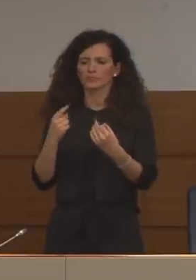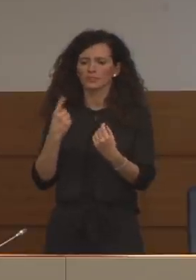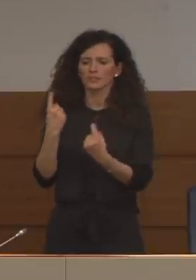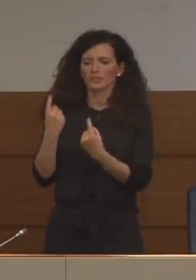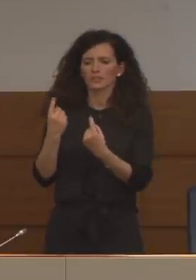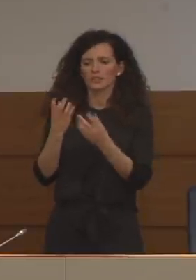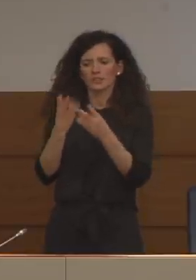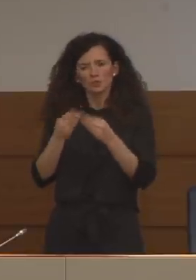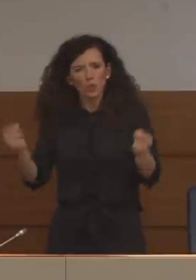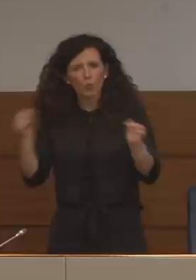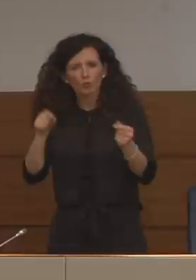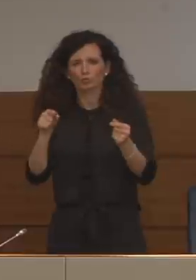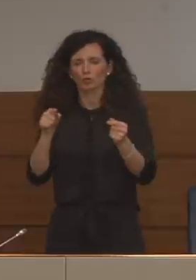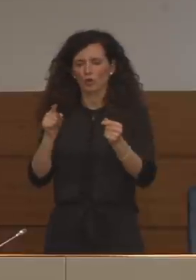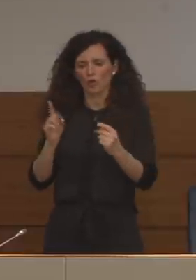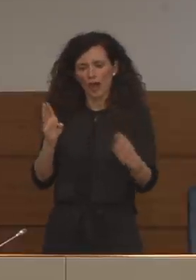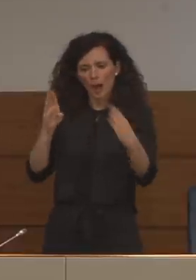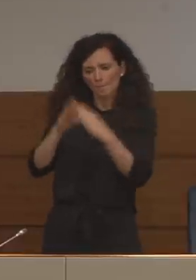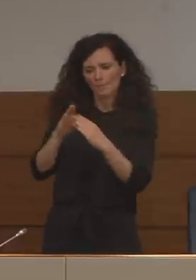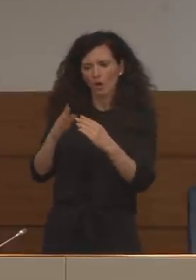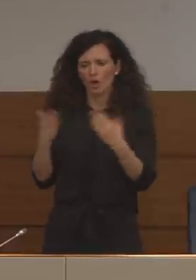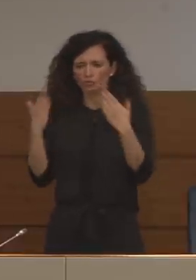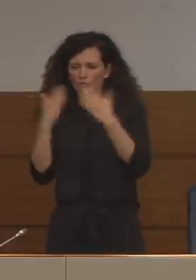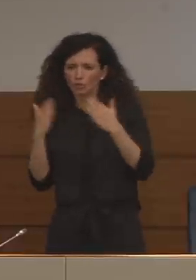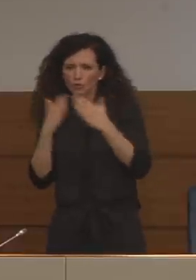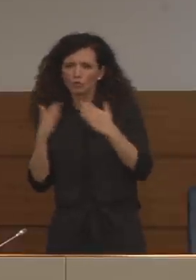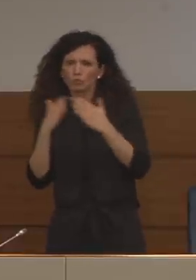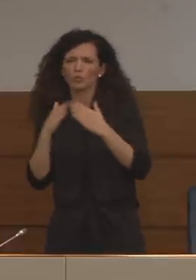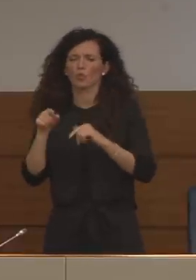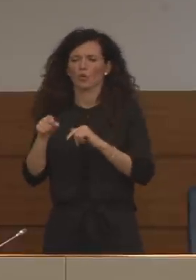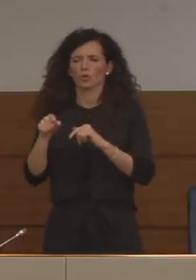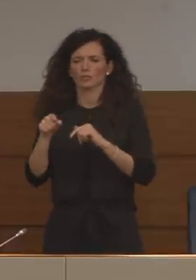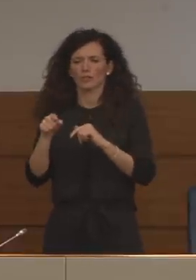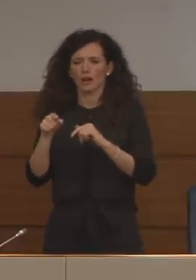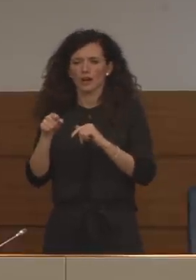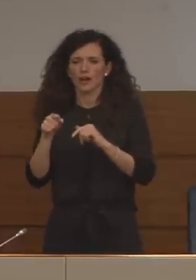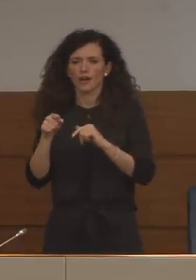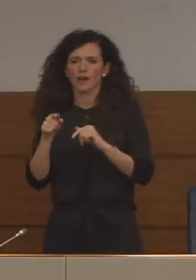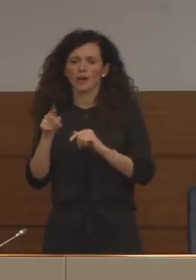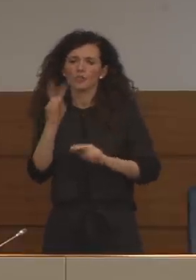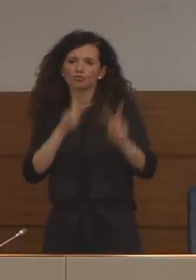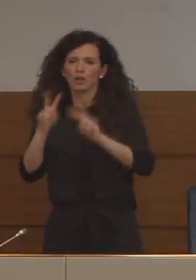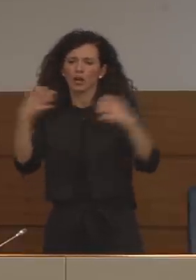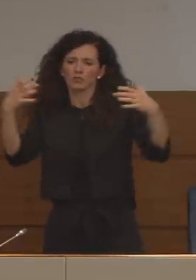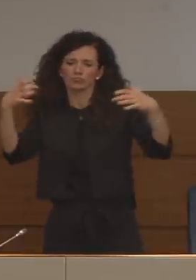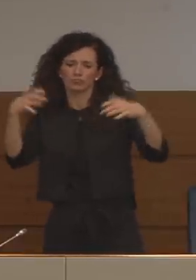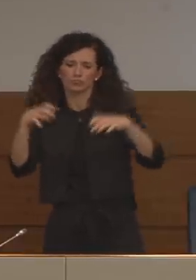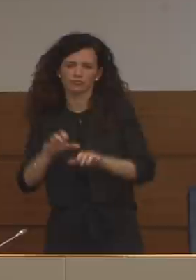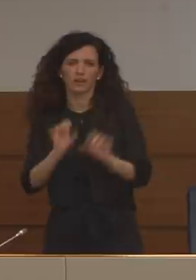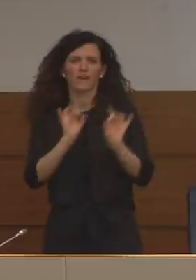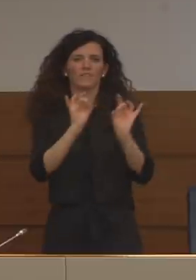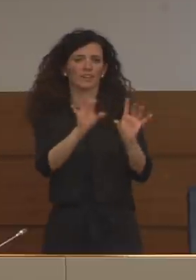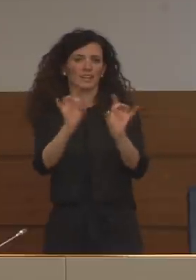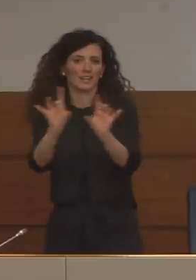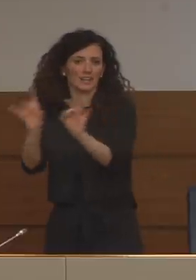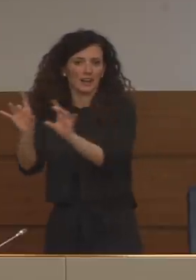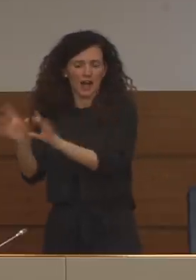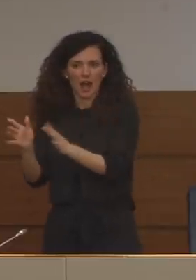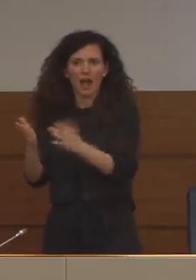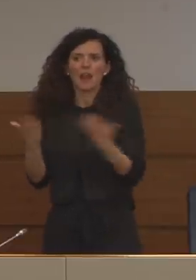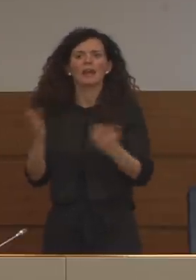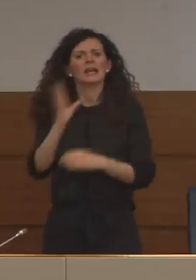sia mirati a inibire la replicazione virale quindi stiamo parlando di